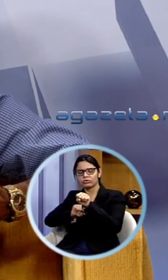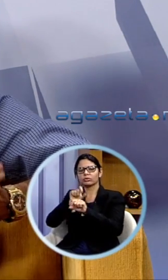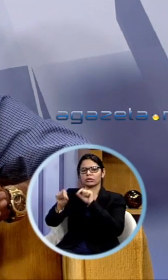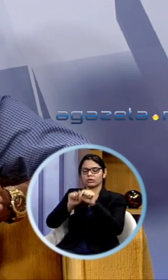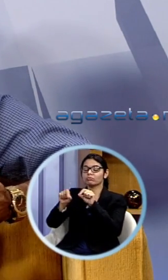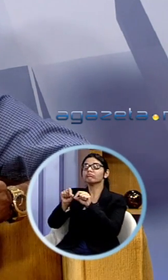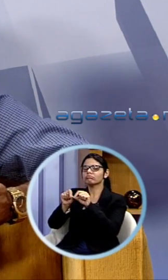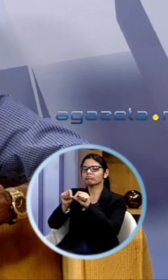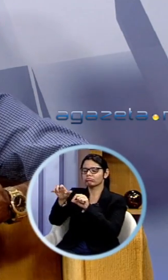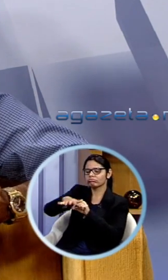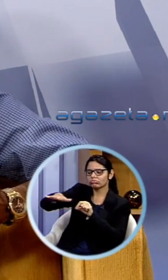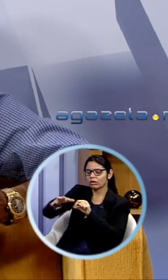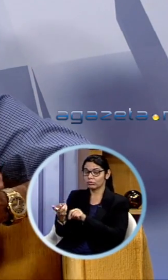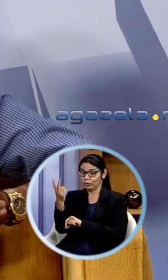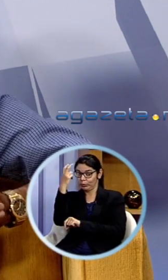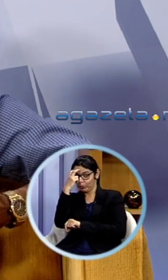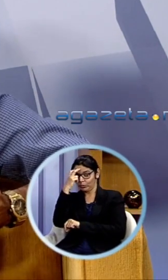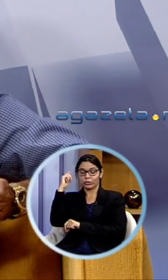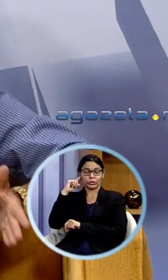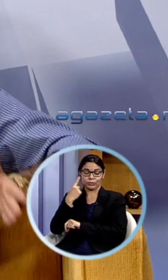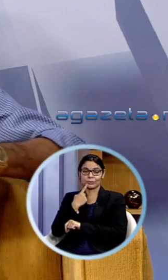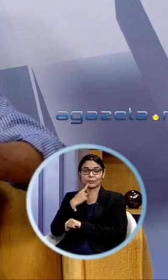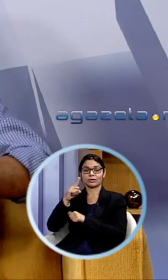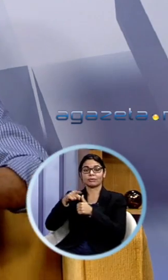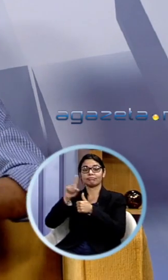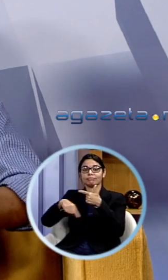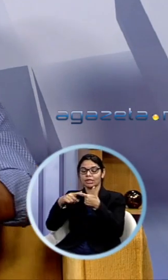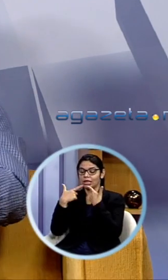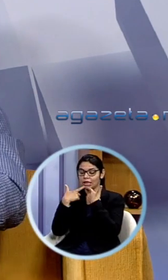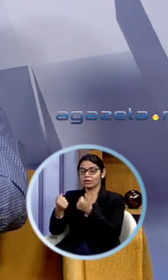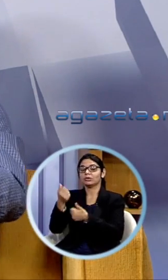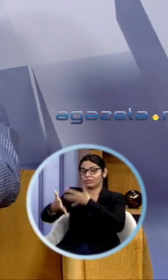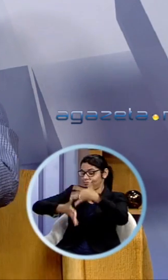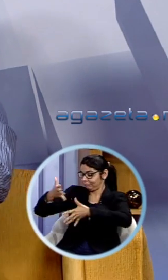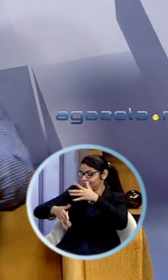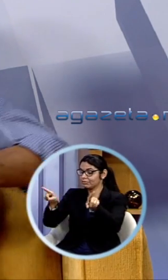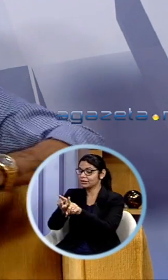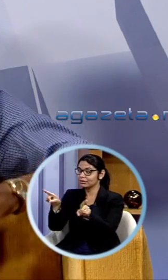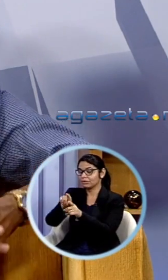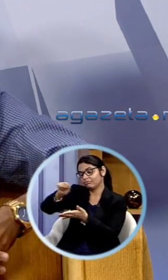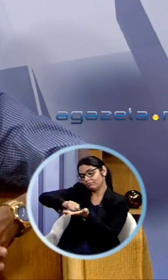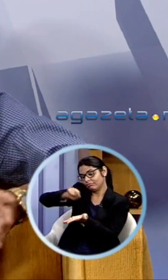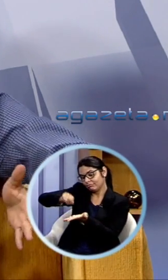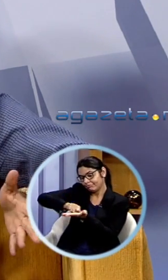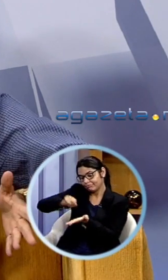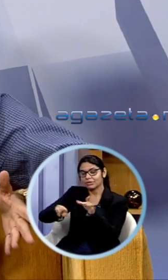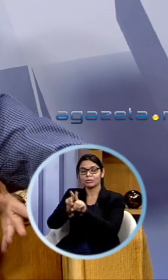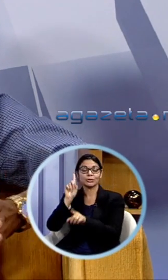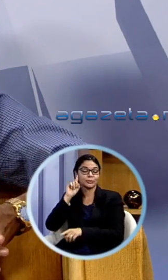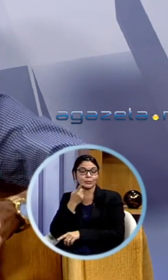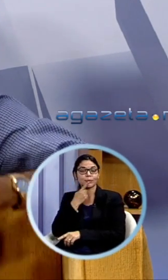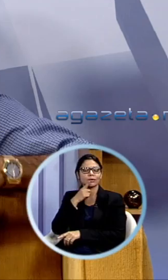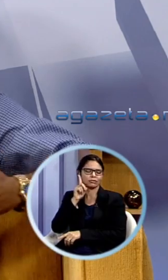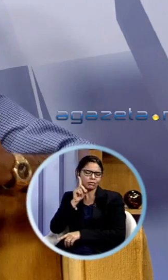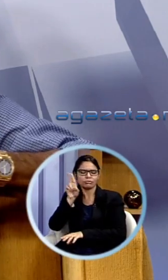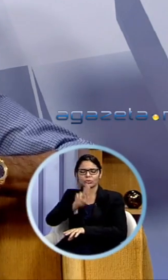Cultura Surda da linguística em libras e também da língua portuguesa escrita que é essa língua portuguesa que o surdo utiliza no dia